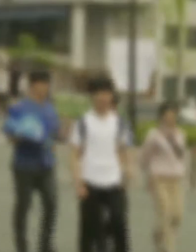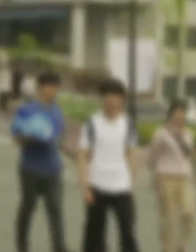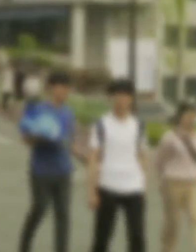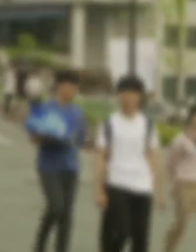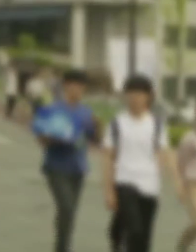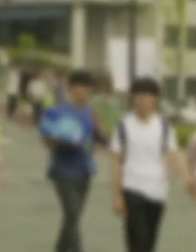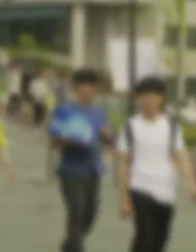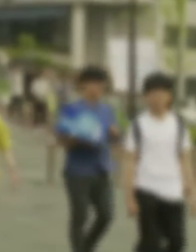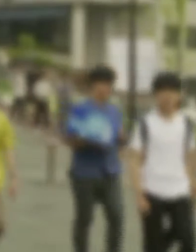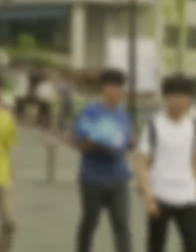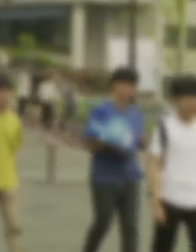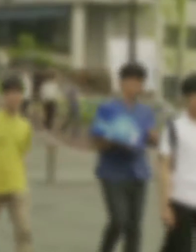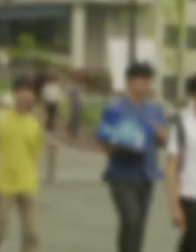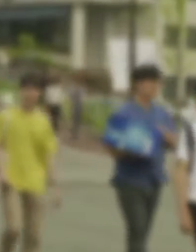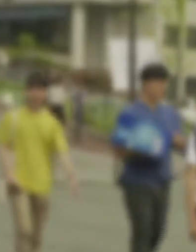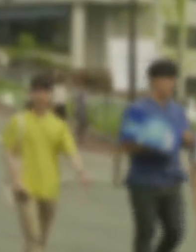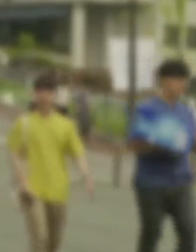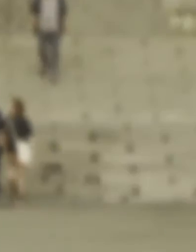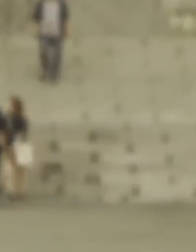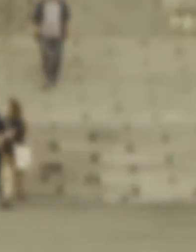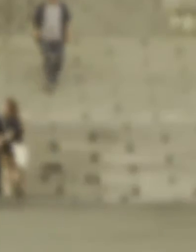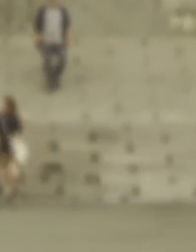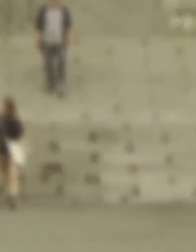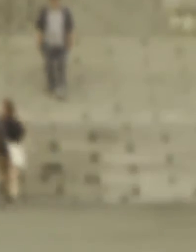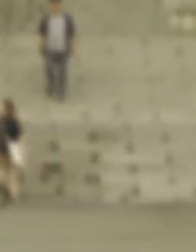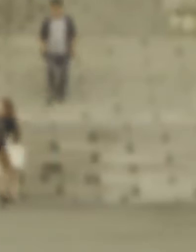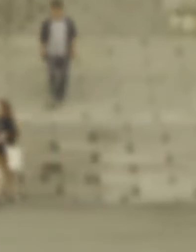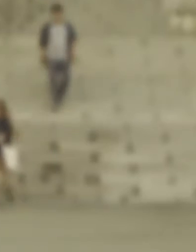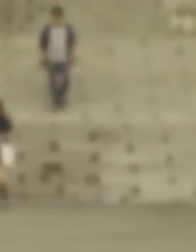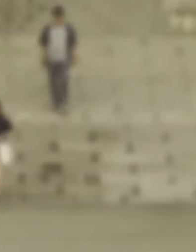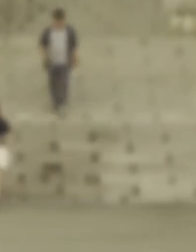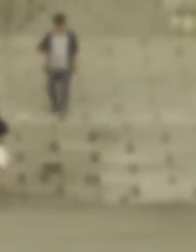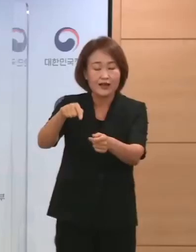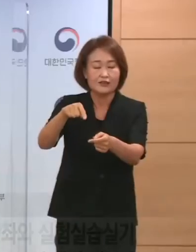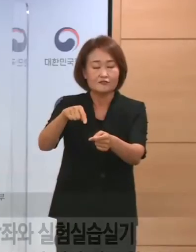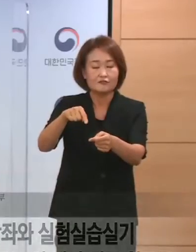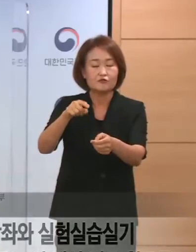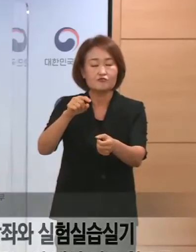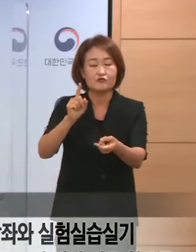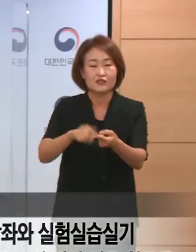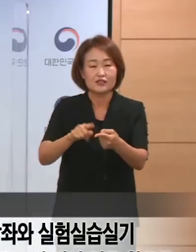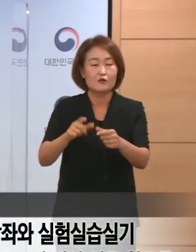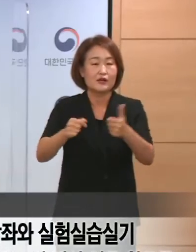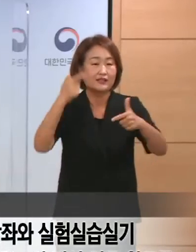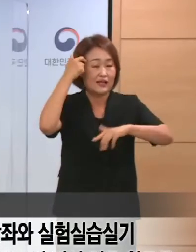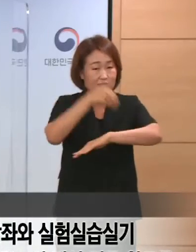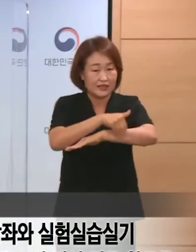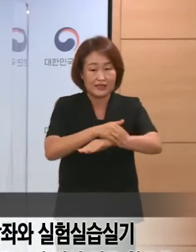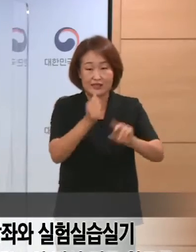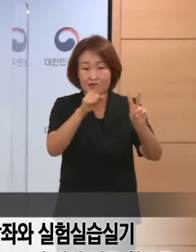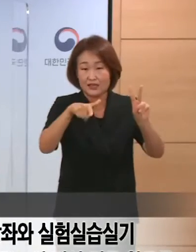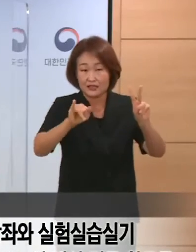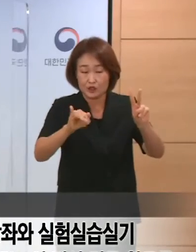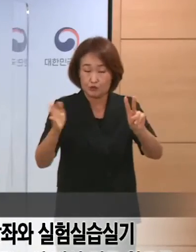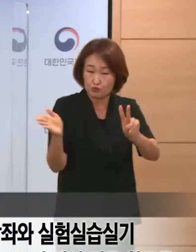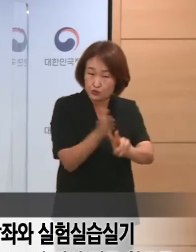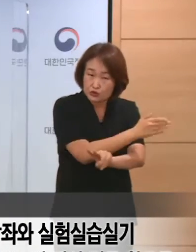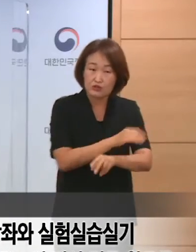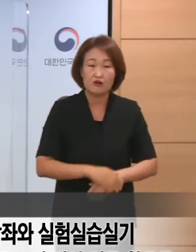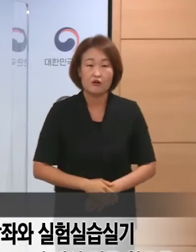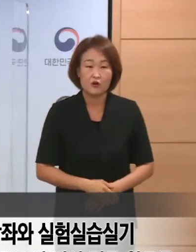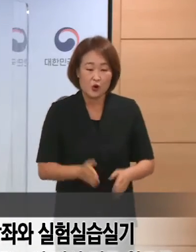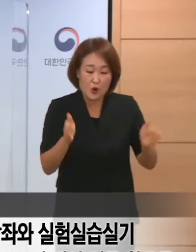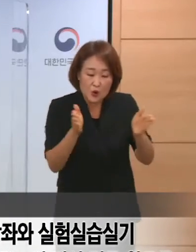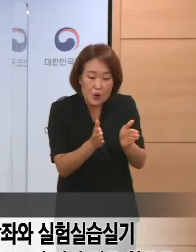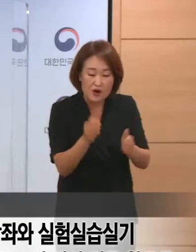대면 활동을 단계적으로 확대하는 데 주안점을 뒀습니다 대학은 올해 2학기 학사일정 부터 소규모